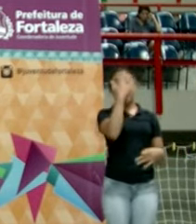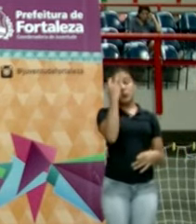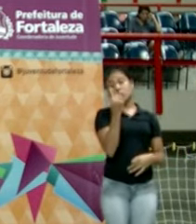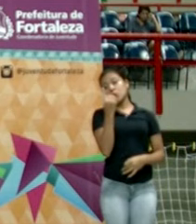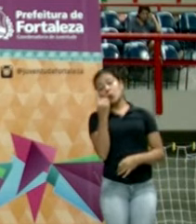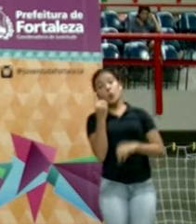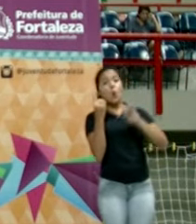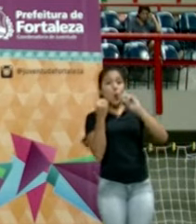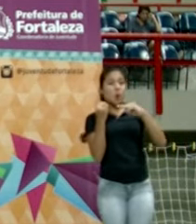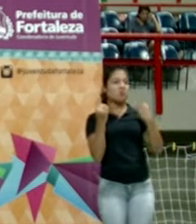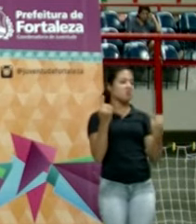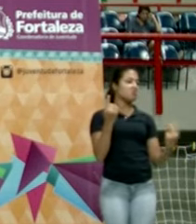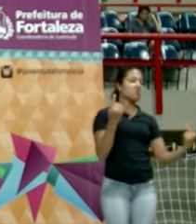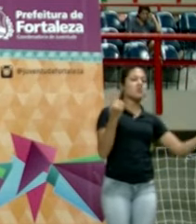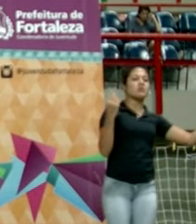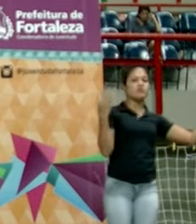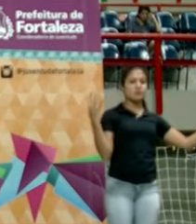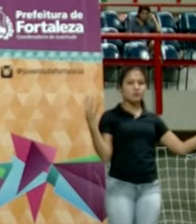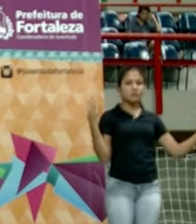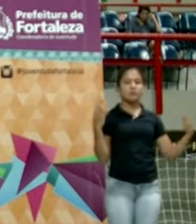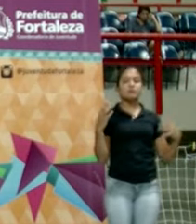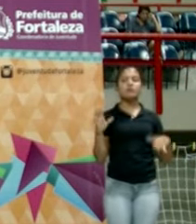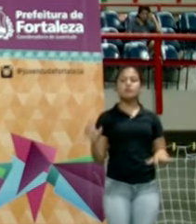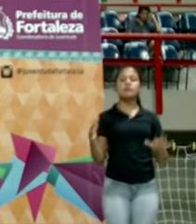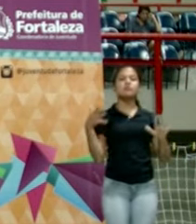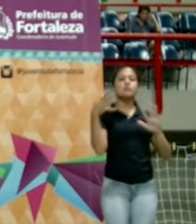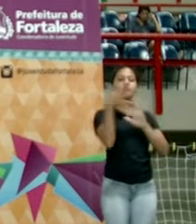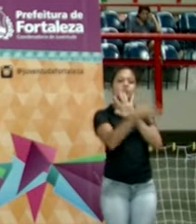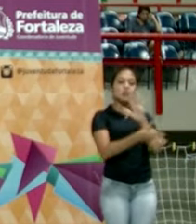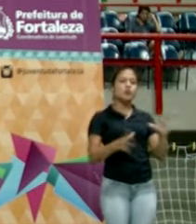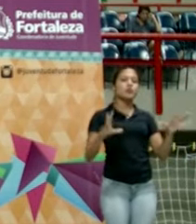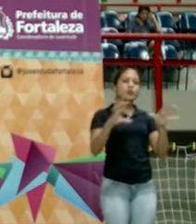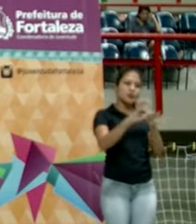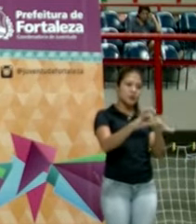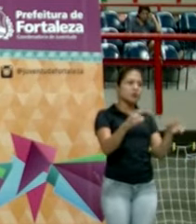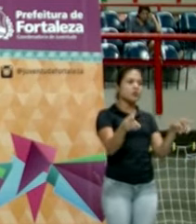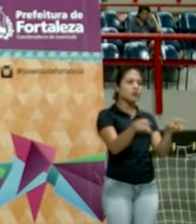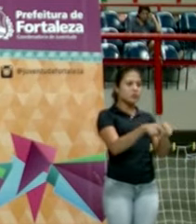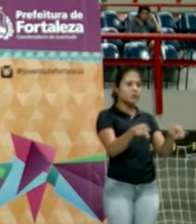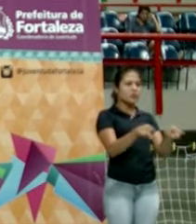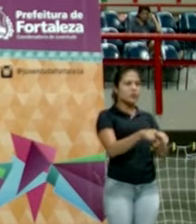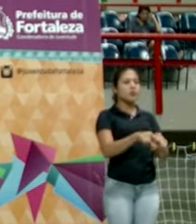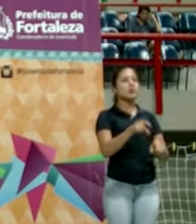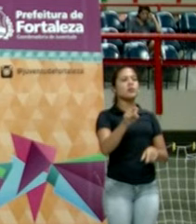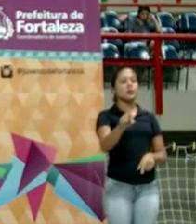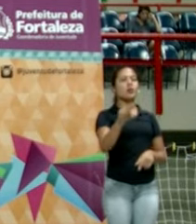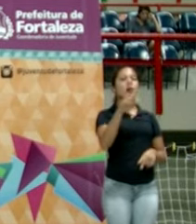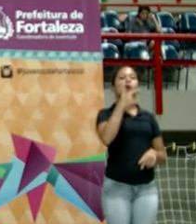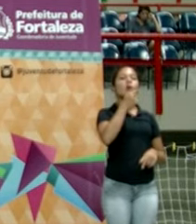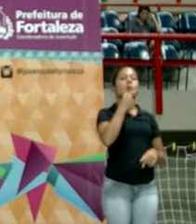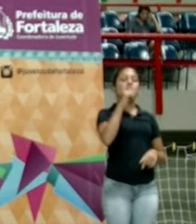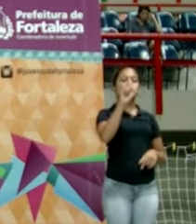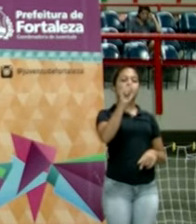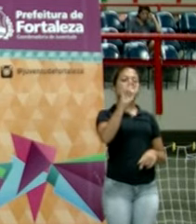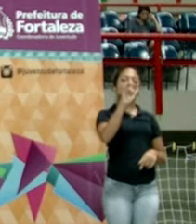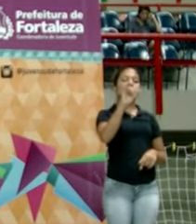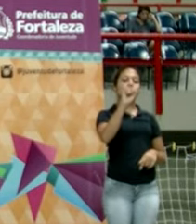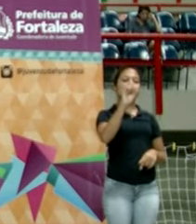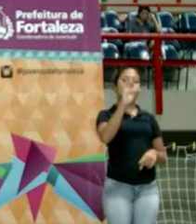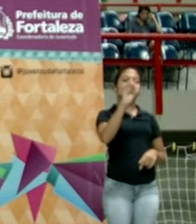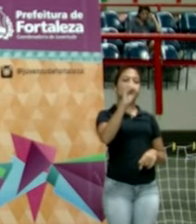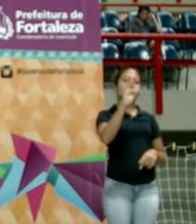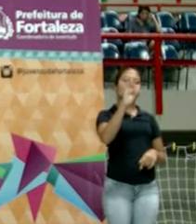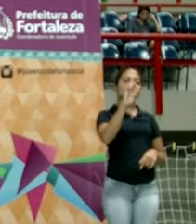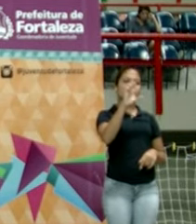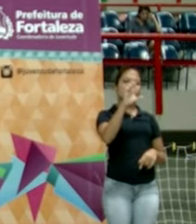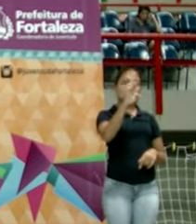pessoas. De acordo com o texto e os conhecimentos sobre a justiça em Aristóteles, é correto afirmar